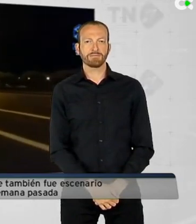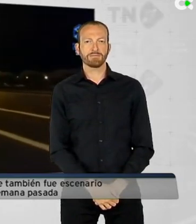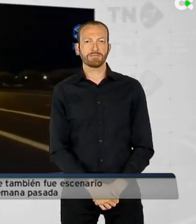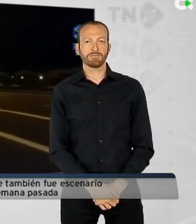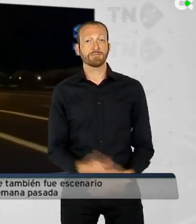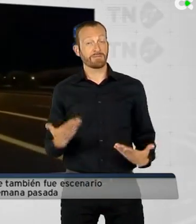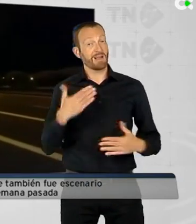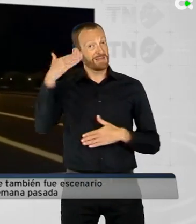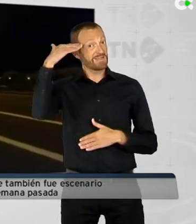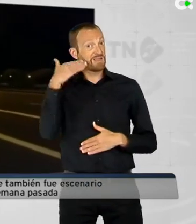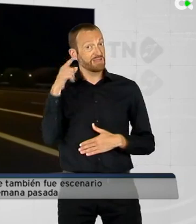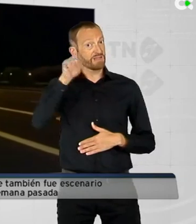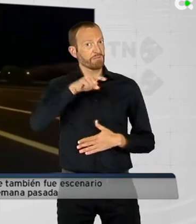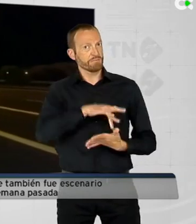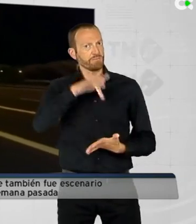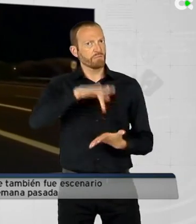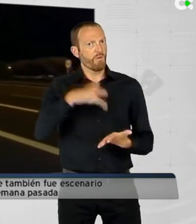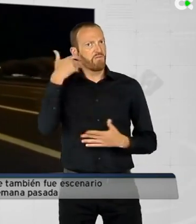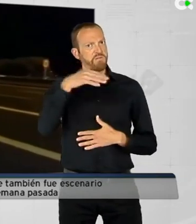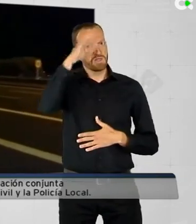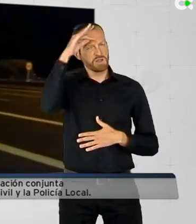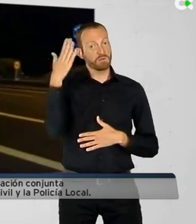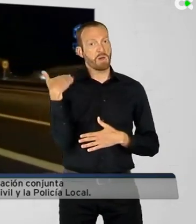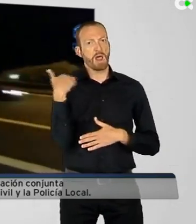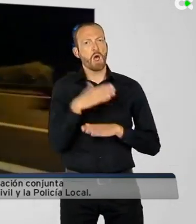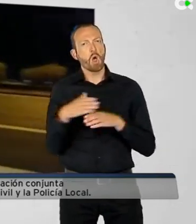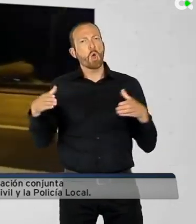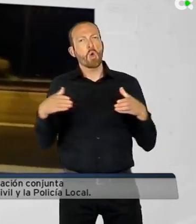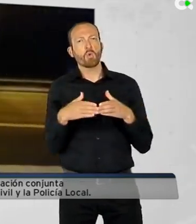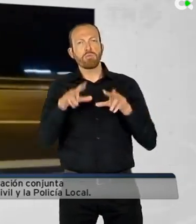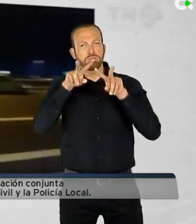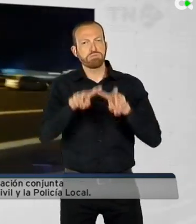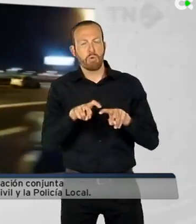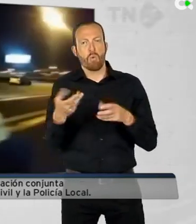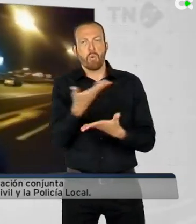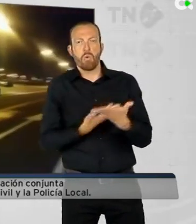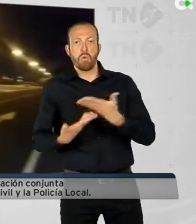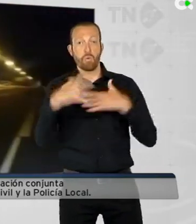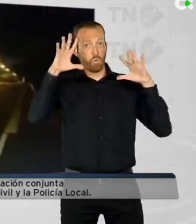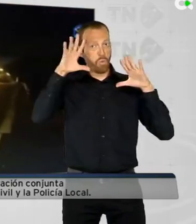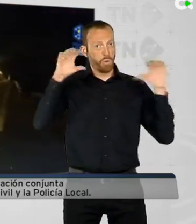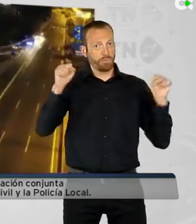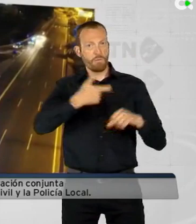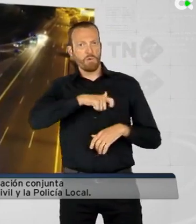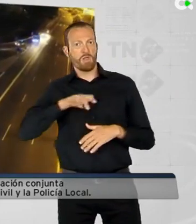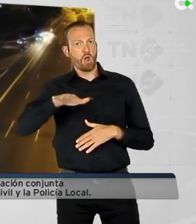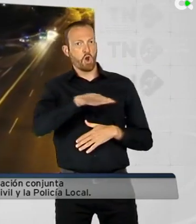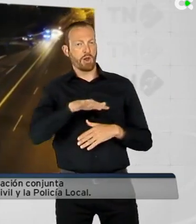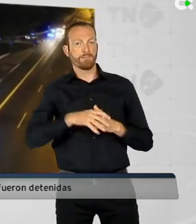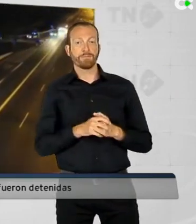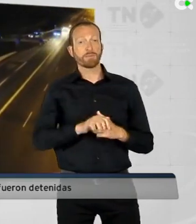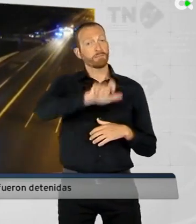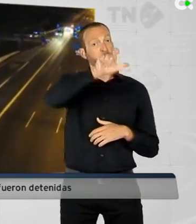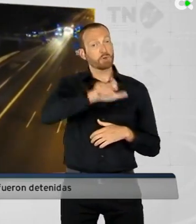El municipio teldense también fue el escenario el fin de semana pasado de una operación conjunta entre la Guardia Civil y la Policía